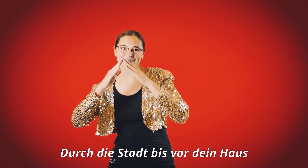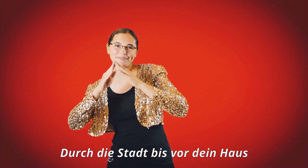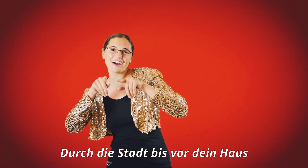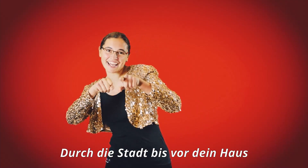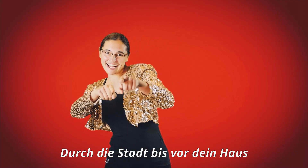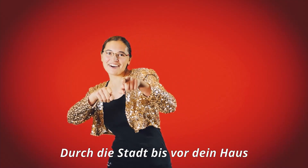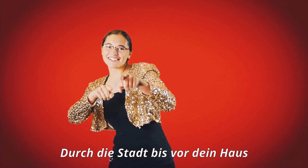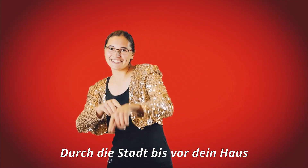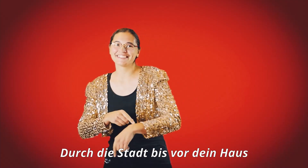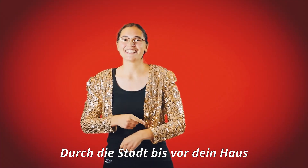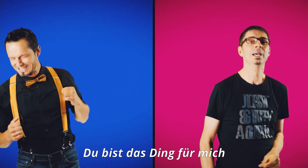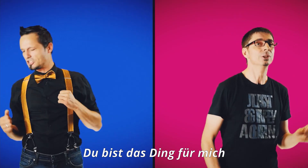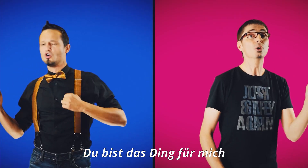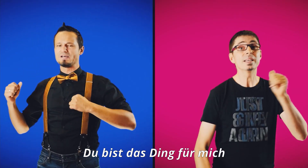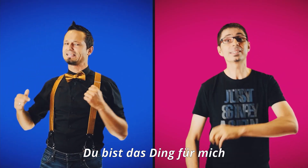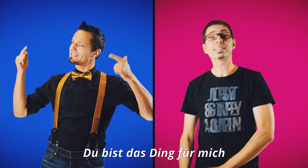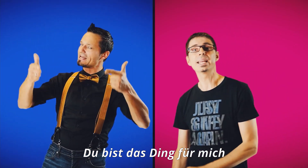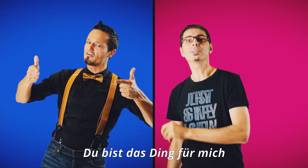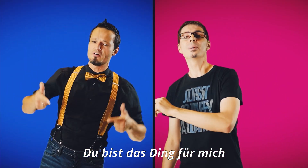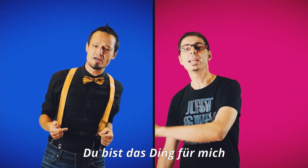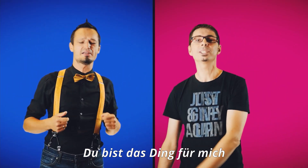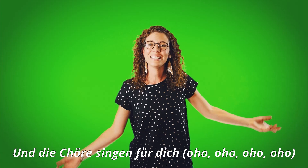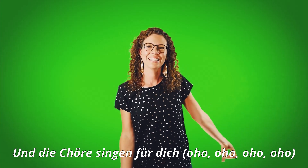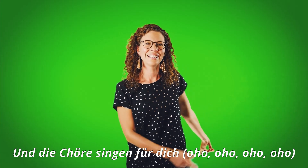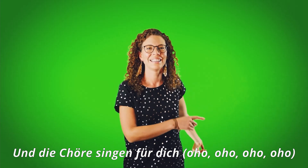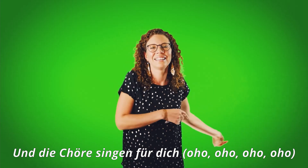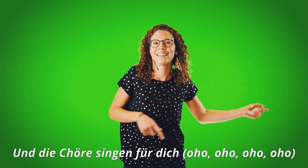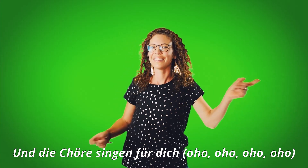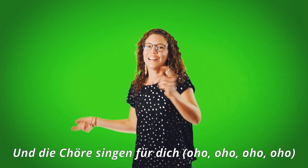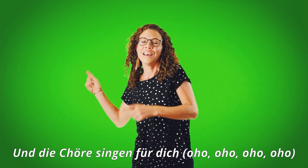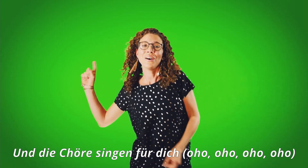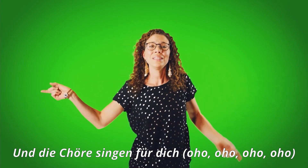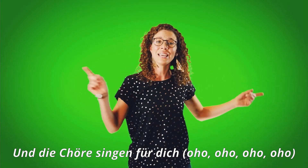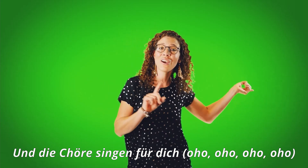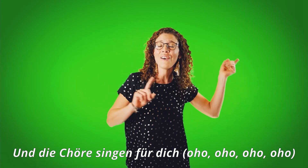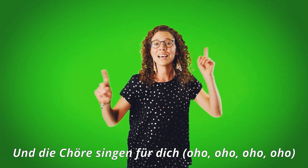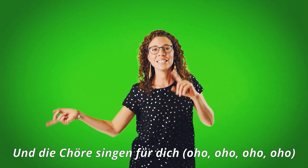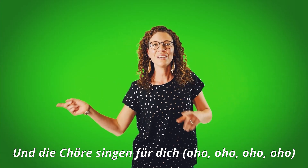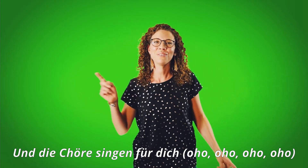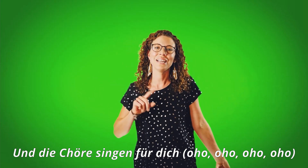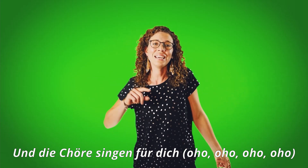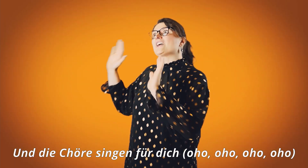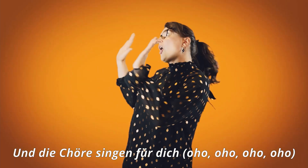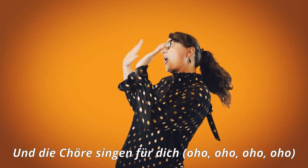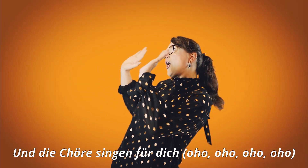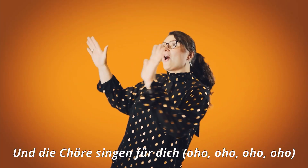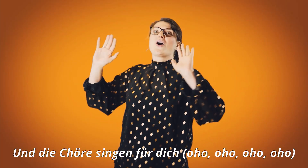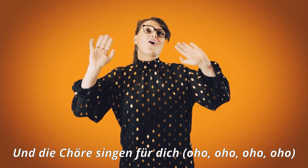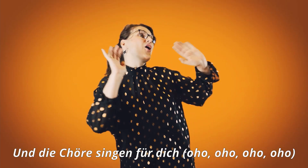vor dein Haus. Du bist das Ding für mich. Und die Chöre singen für dich.